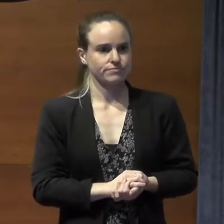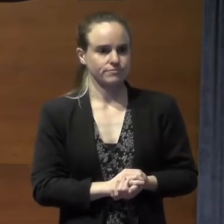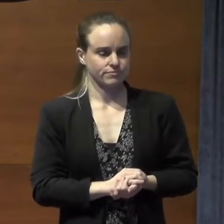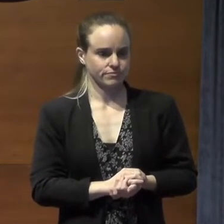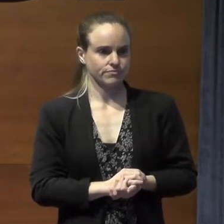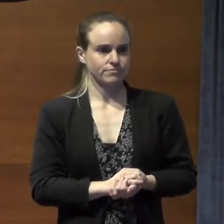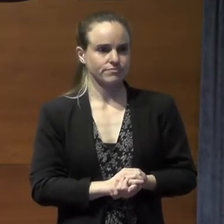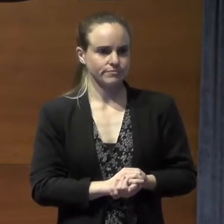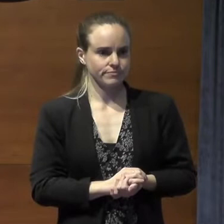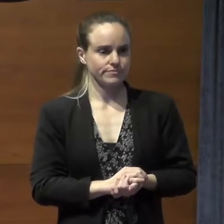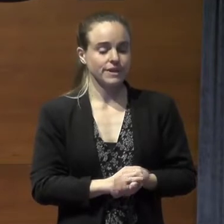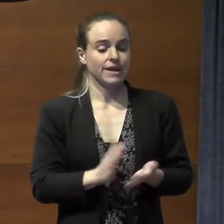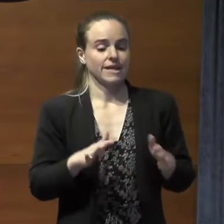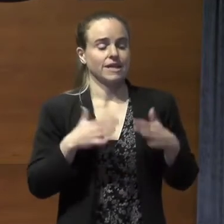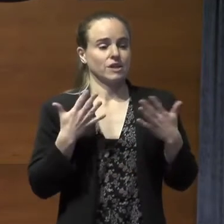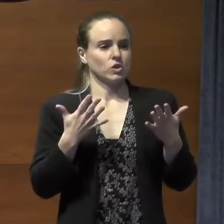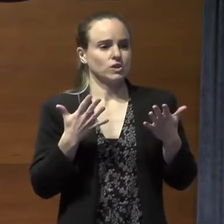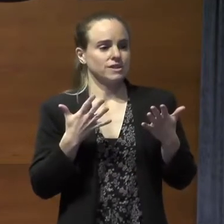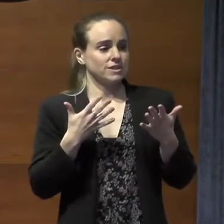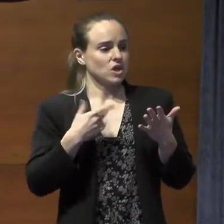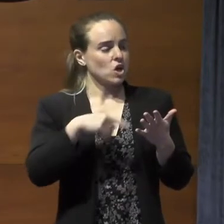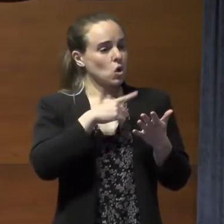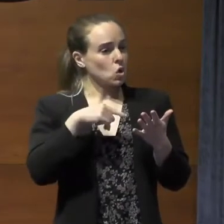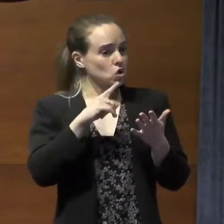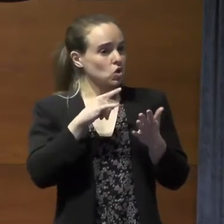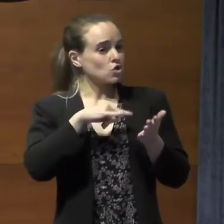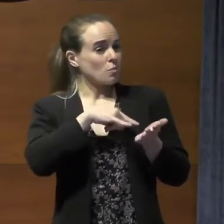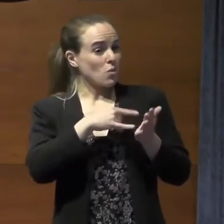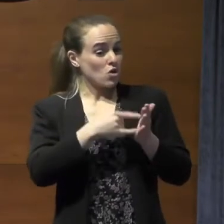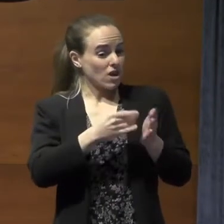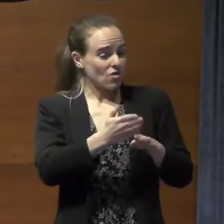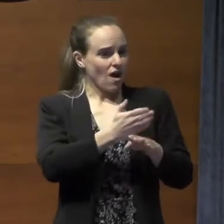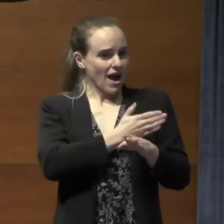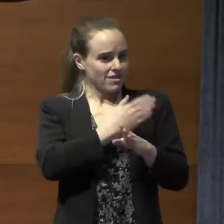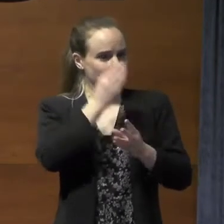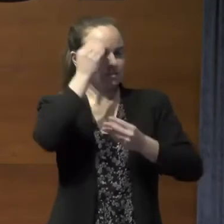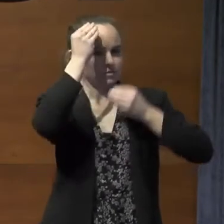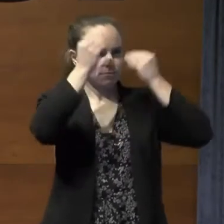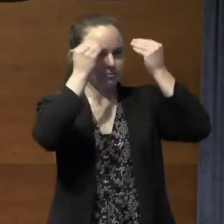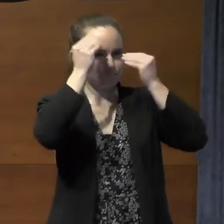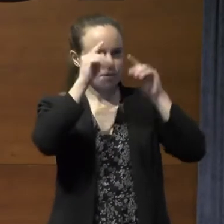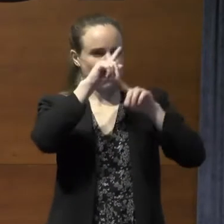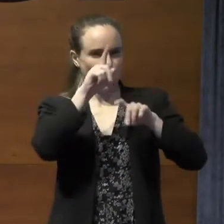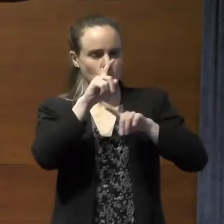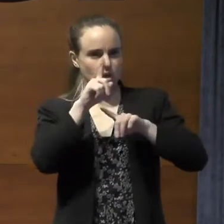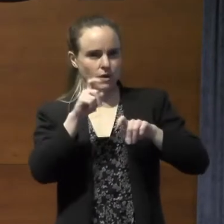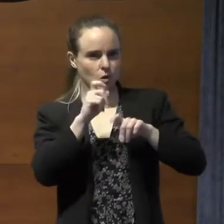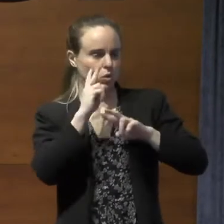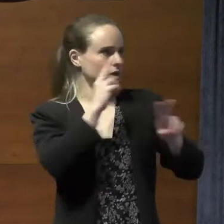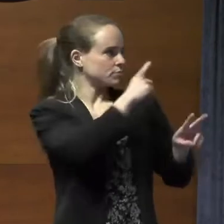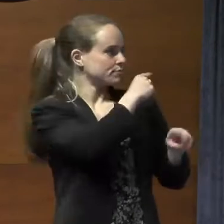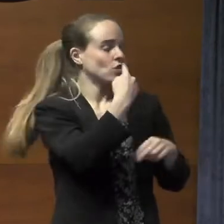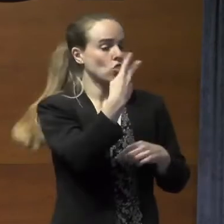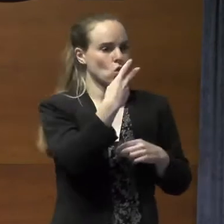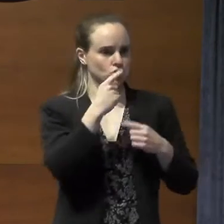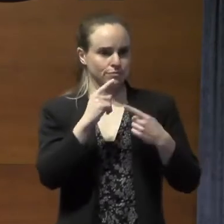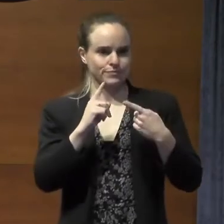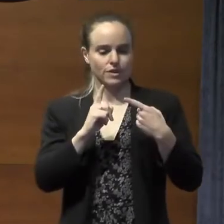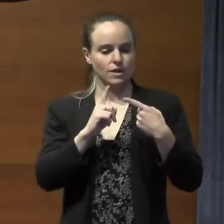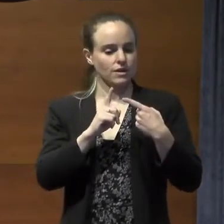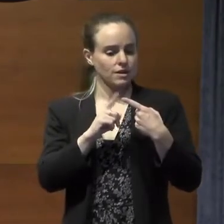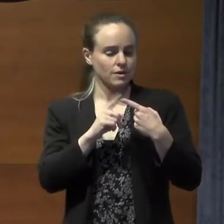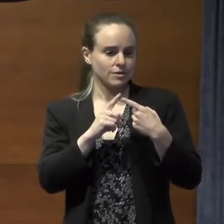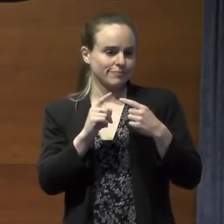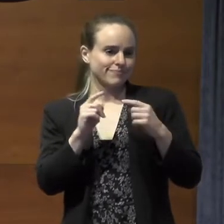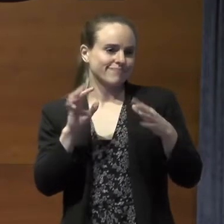Las preguntas que nos hacemos para abordar el proyecto son estas dos particularmente. En primer lugar, y en relación